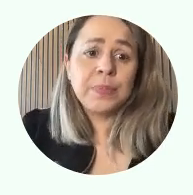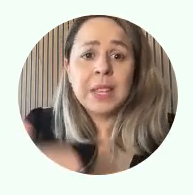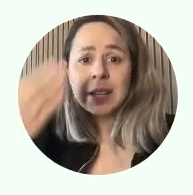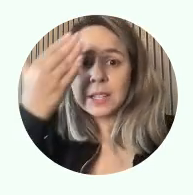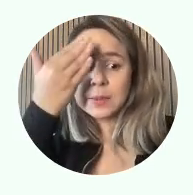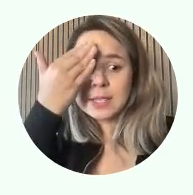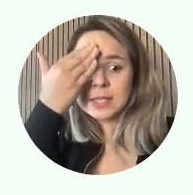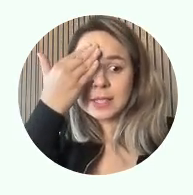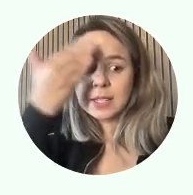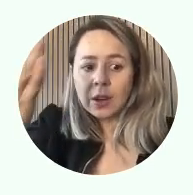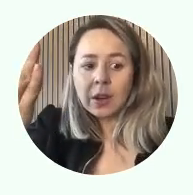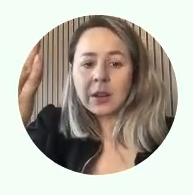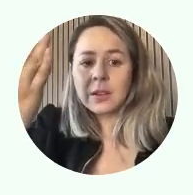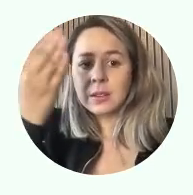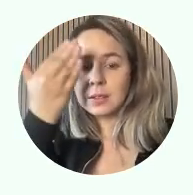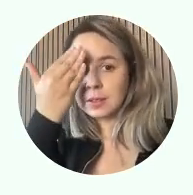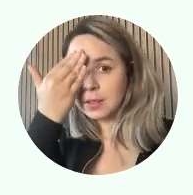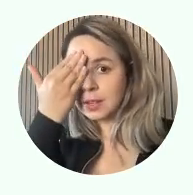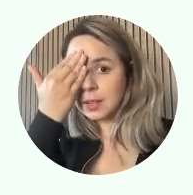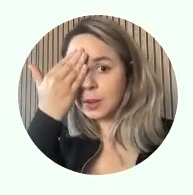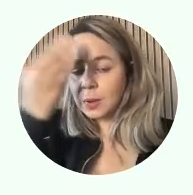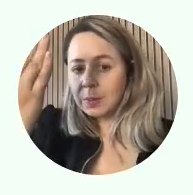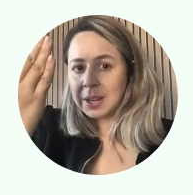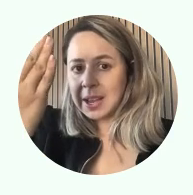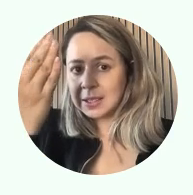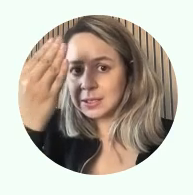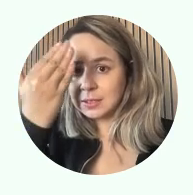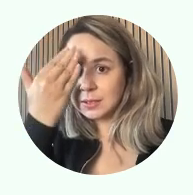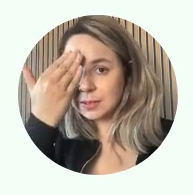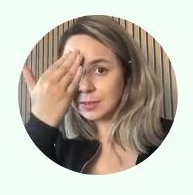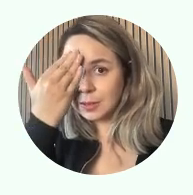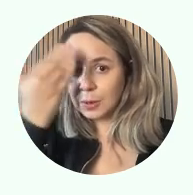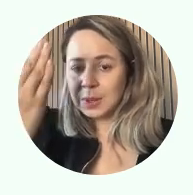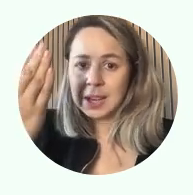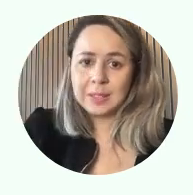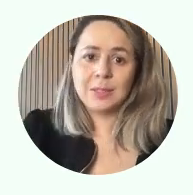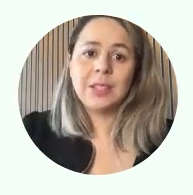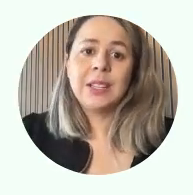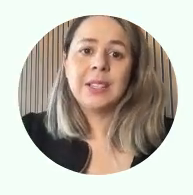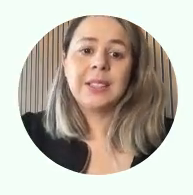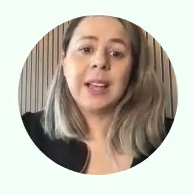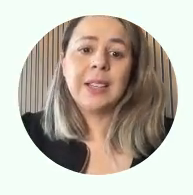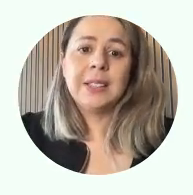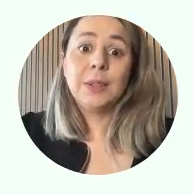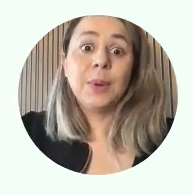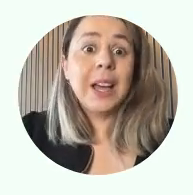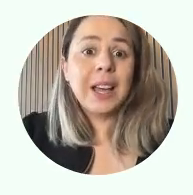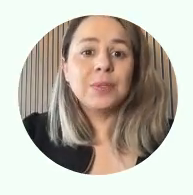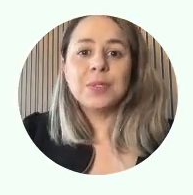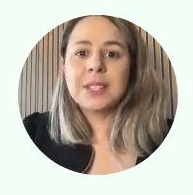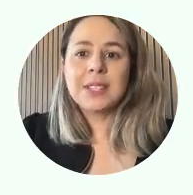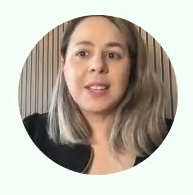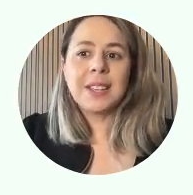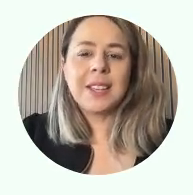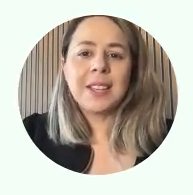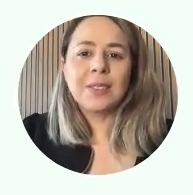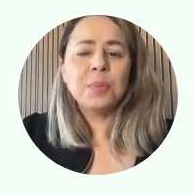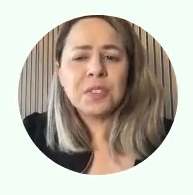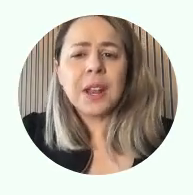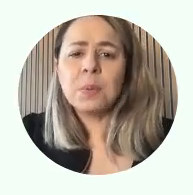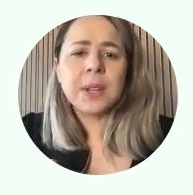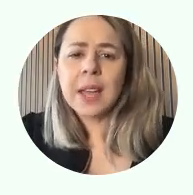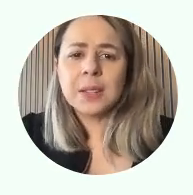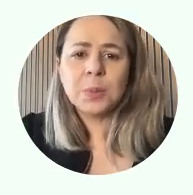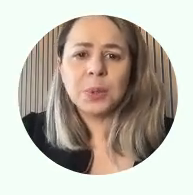língua. Então, esse daqui, ó, obrigado, obrigado, tá? Então,